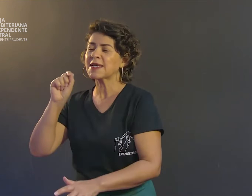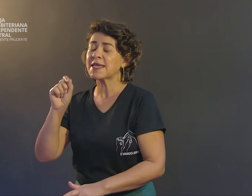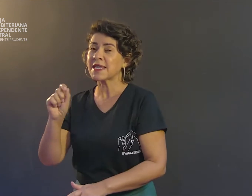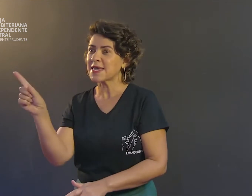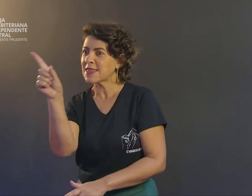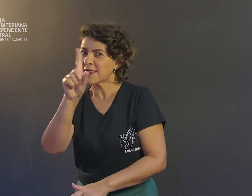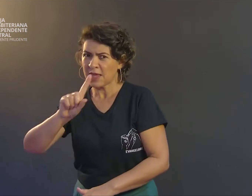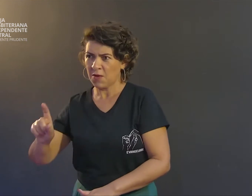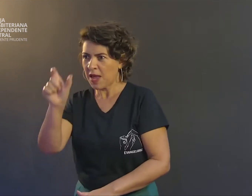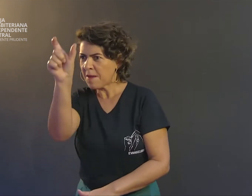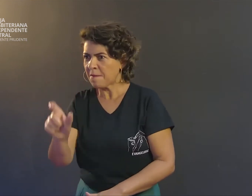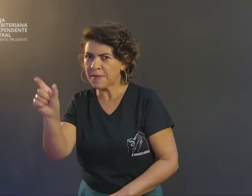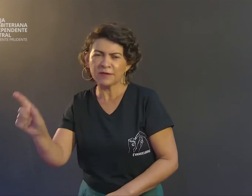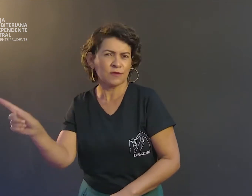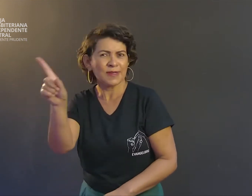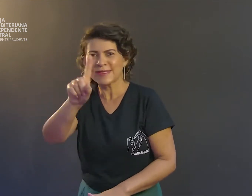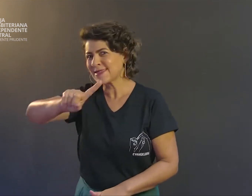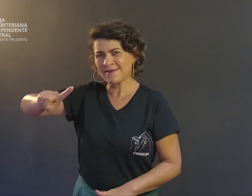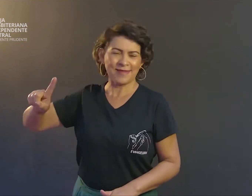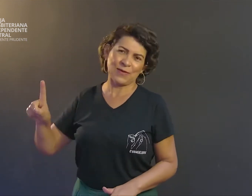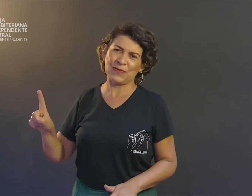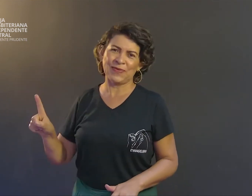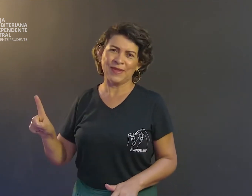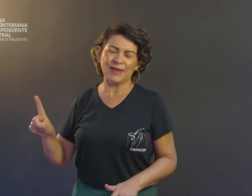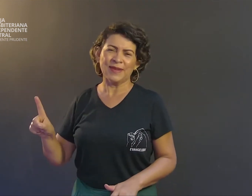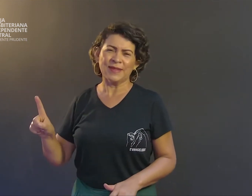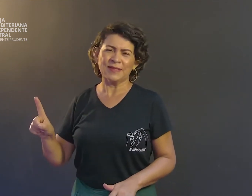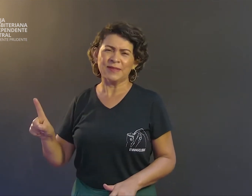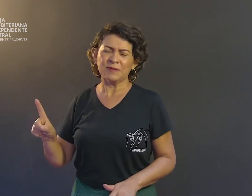Nossa luta não é contra pessoas, ainda que muitas vezes pareça ser.